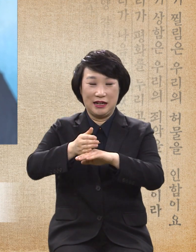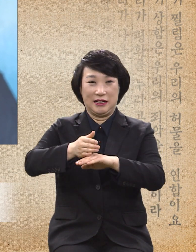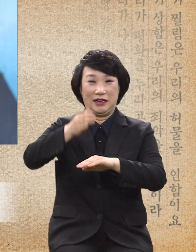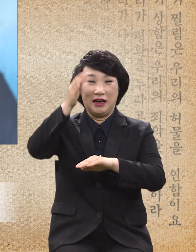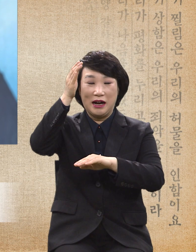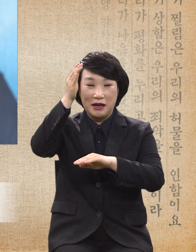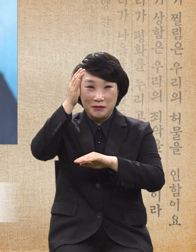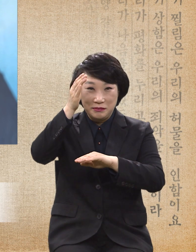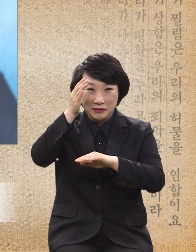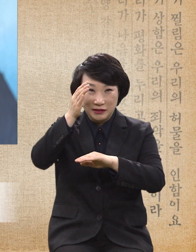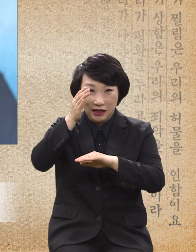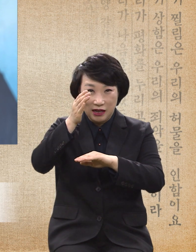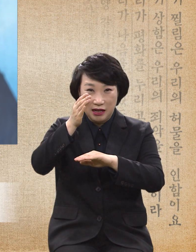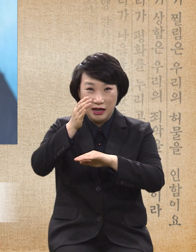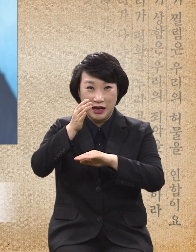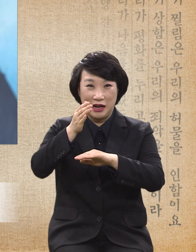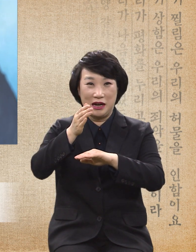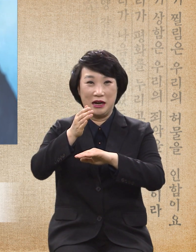감사합니다.